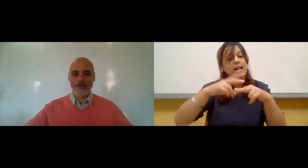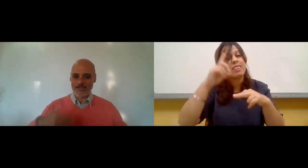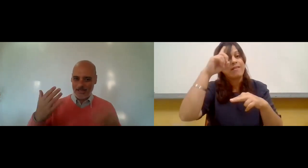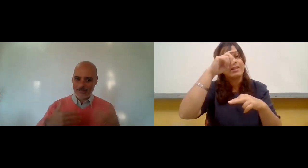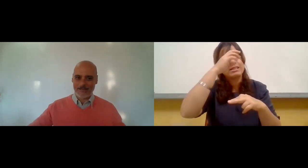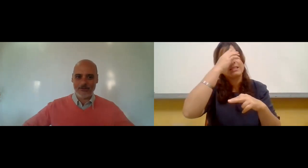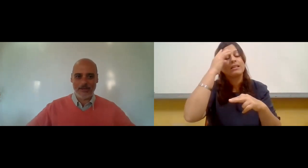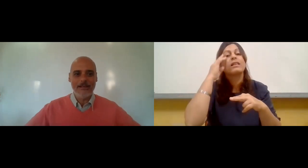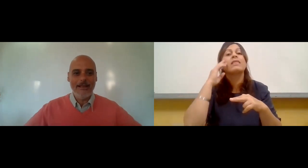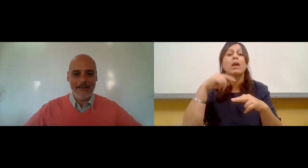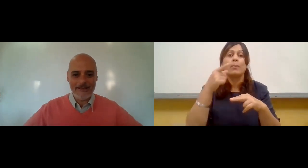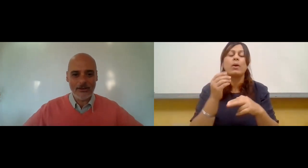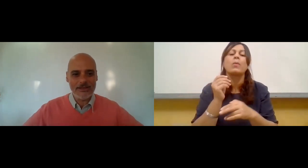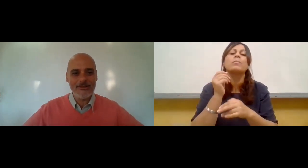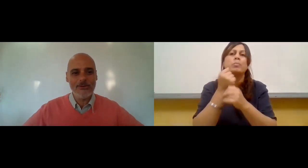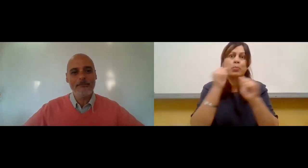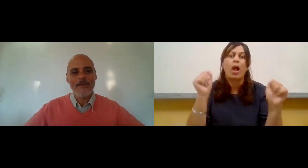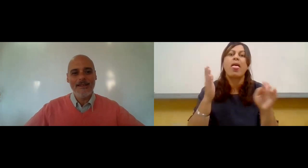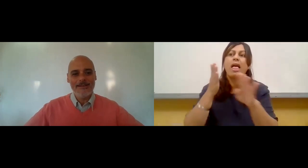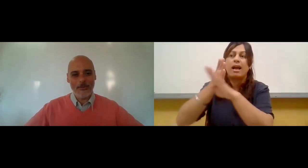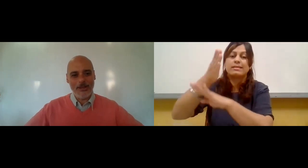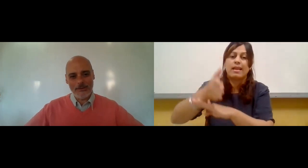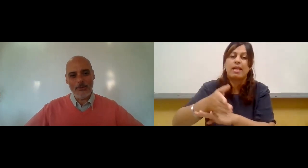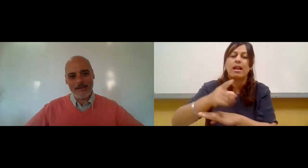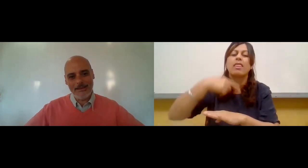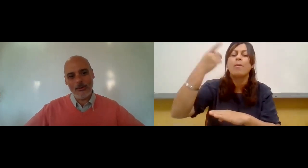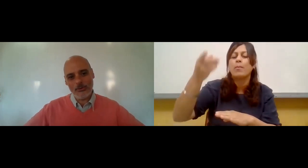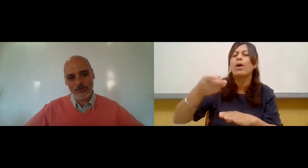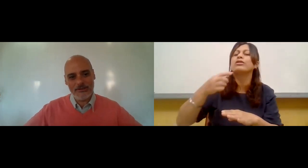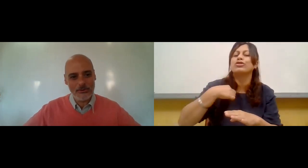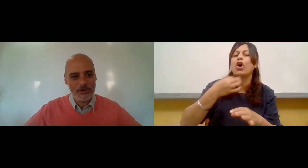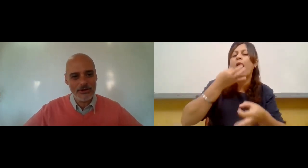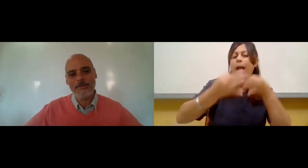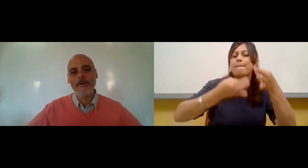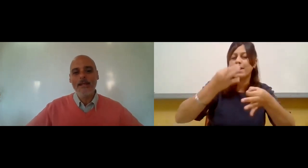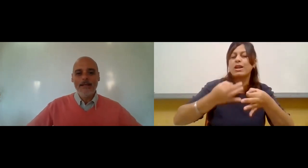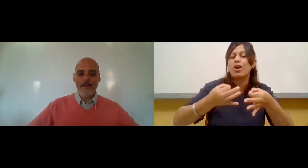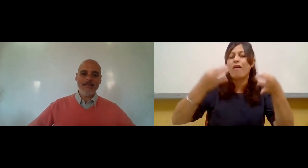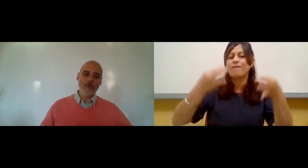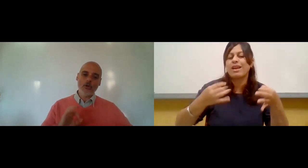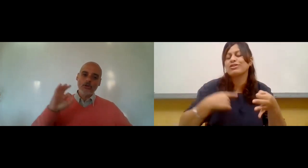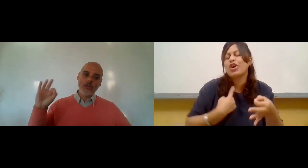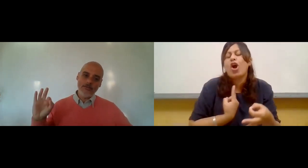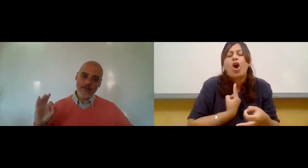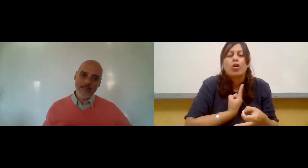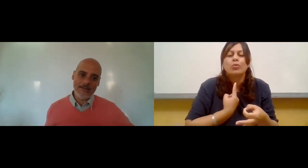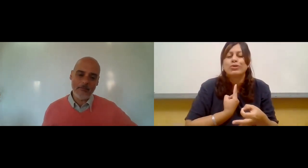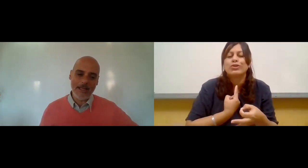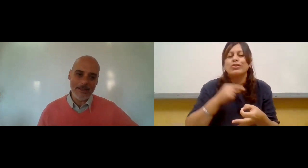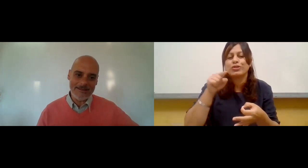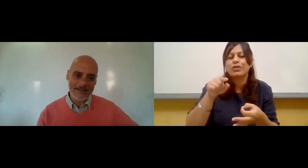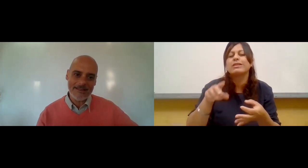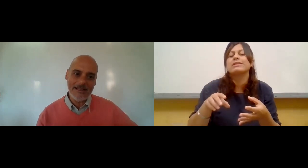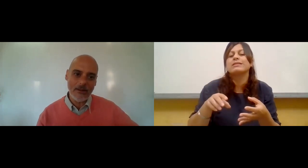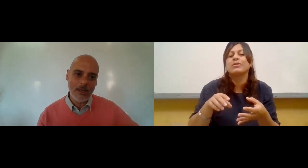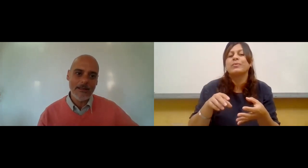eso y vamos a charlar bastante sobre el Léxico Trelsu, del cual nos sentimos bastante orgullosas y orgullosos. Y después tenemos otro EFI que es